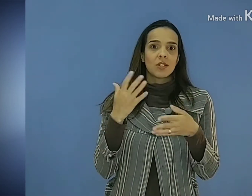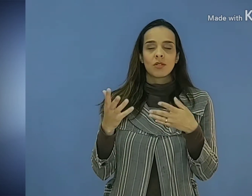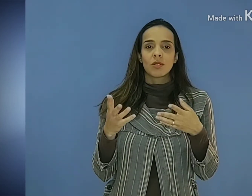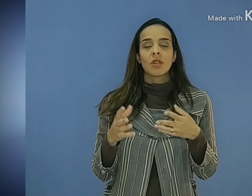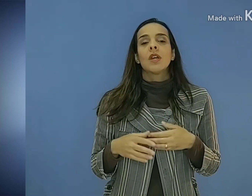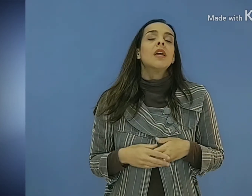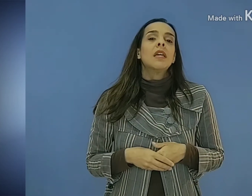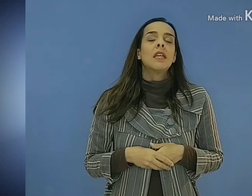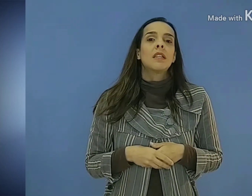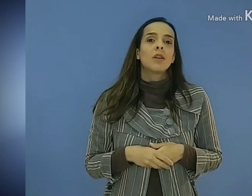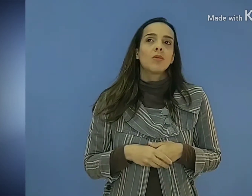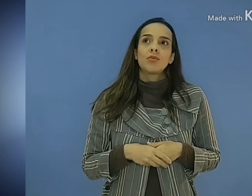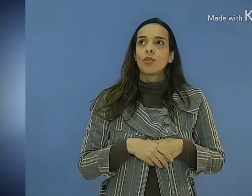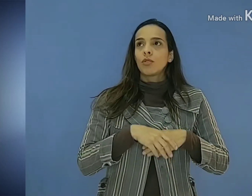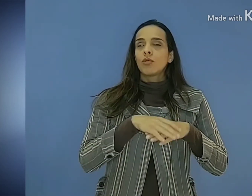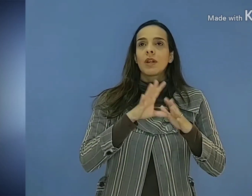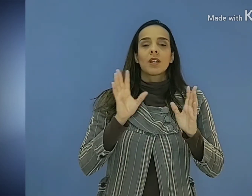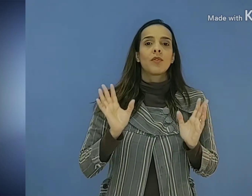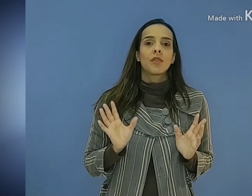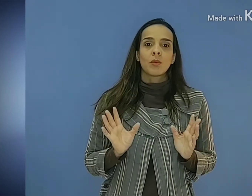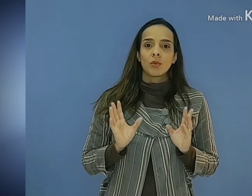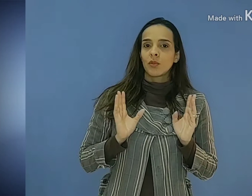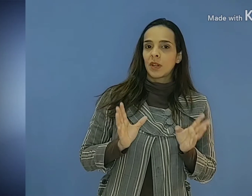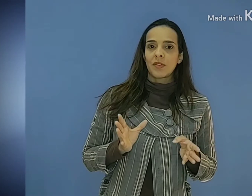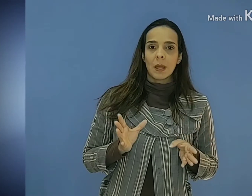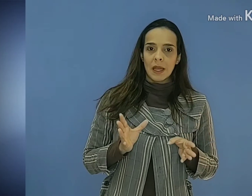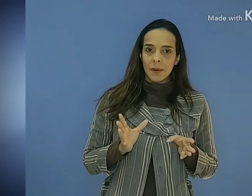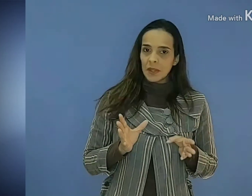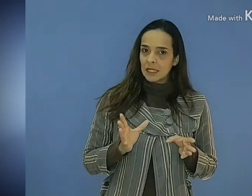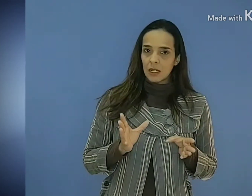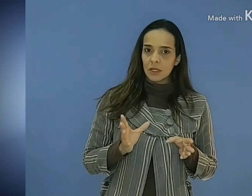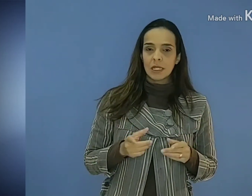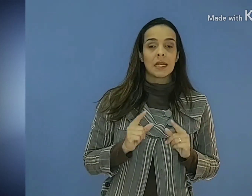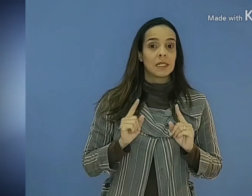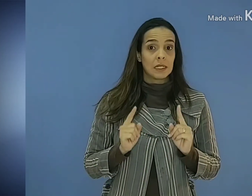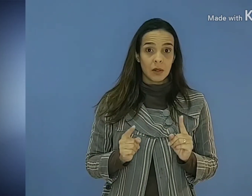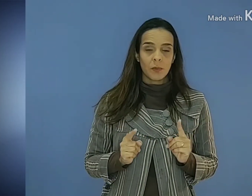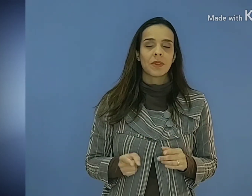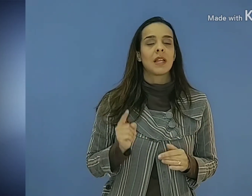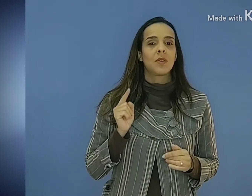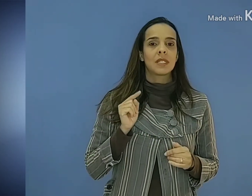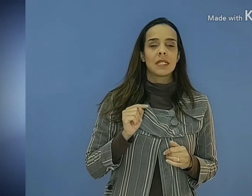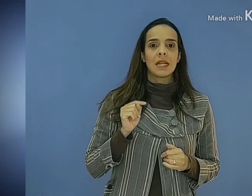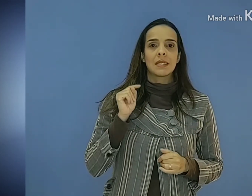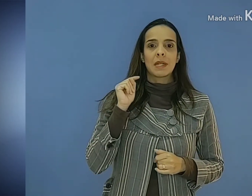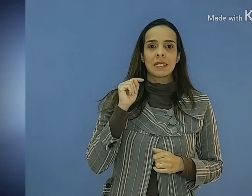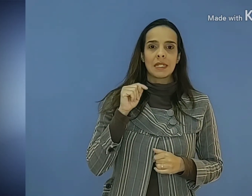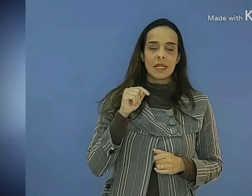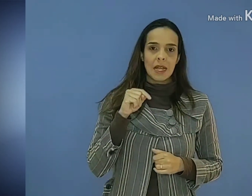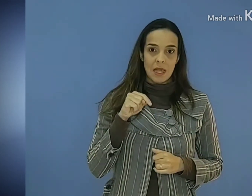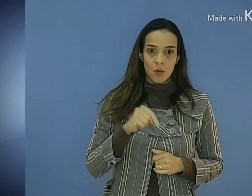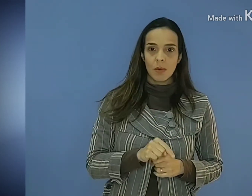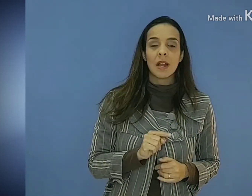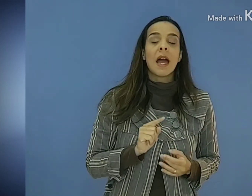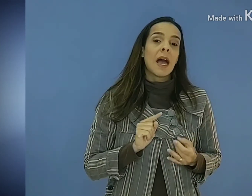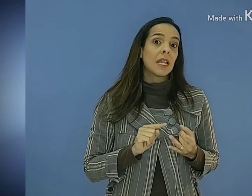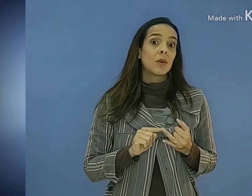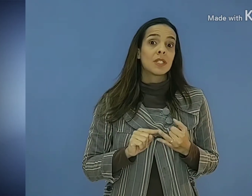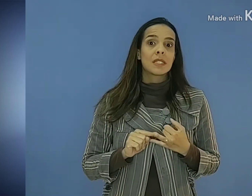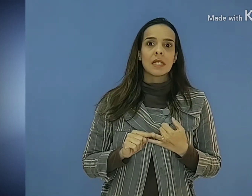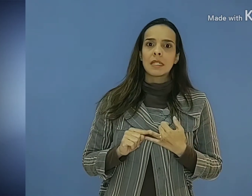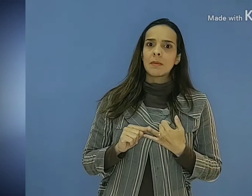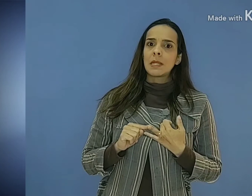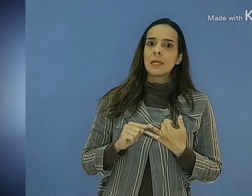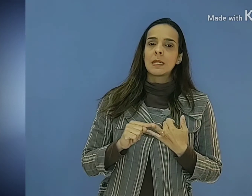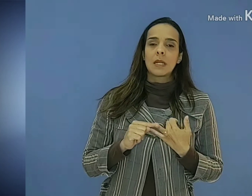parecem gestos, então todo lugar que eu for no mundo vai falar essa língua de sinais. Não, a língua de sinais brasileira é uma, a